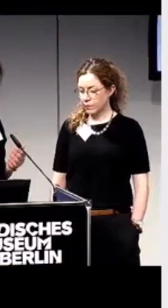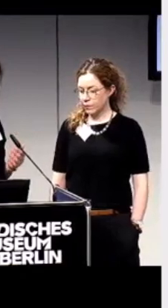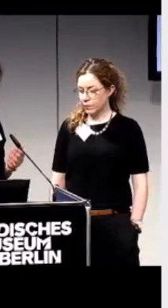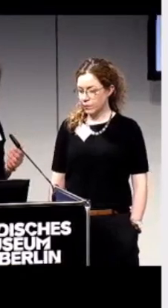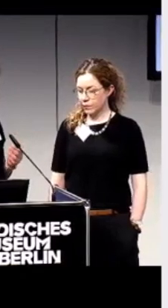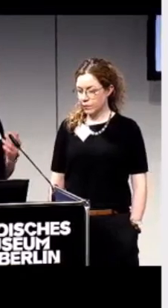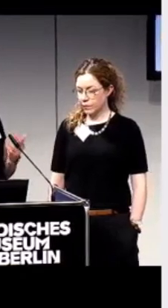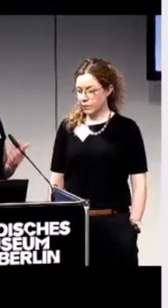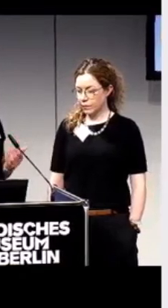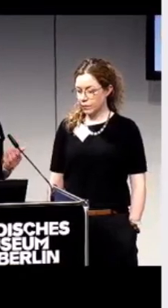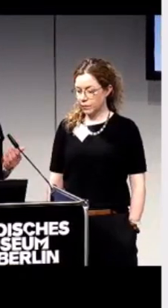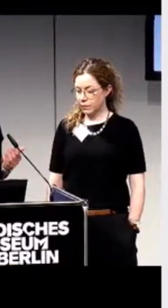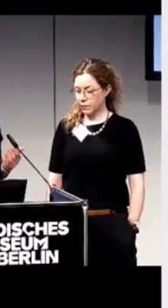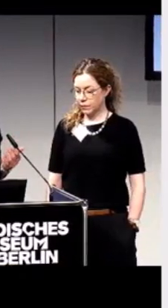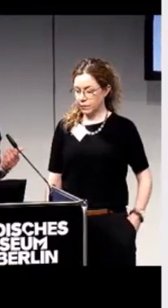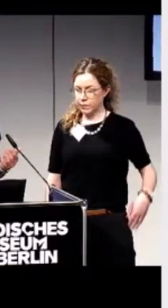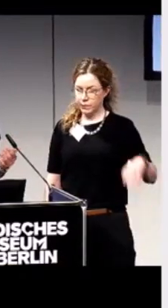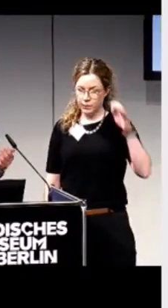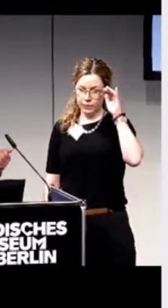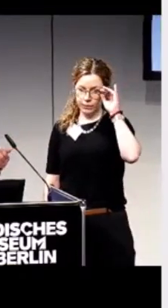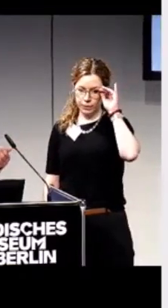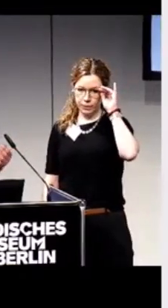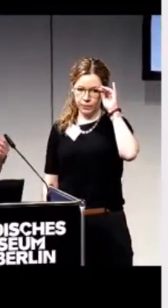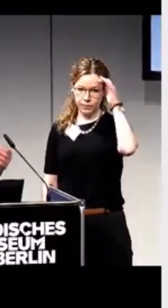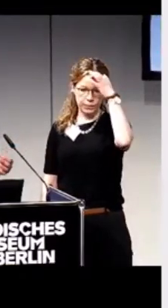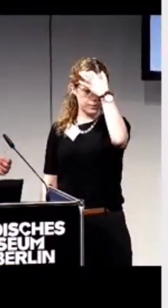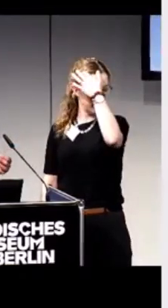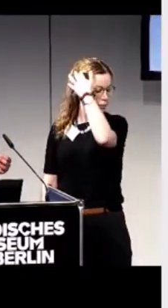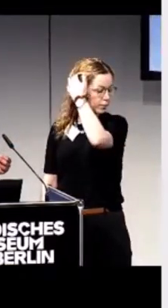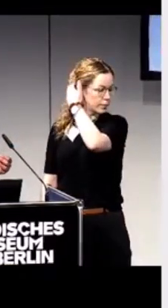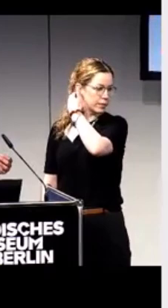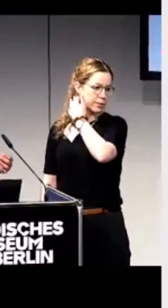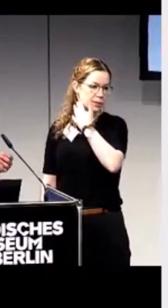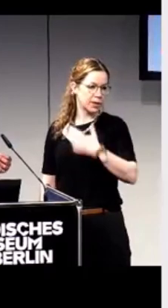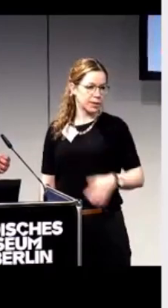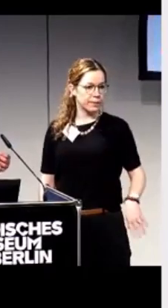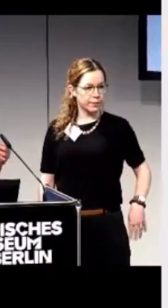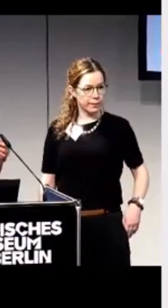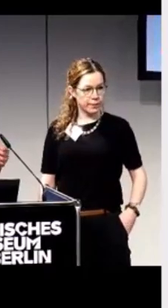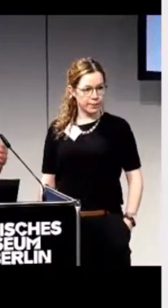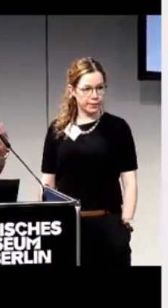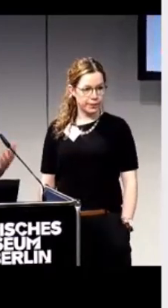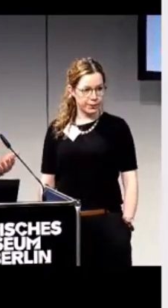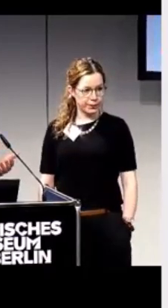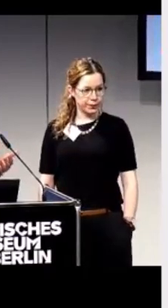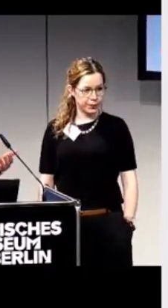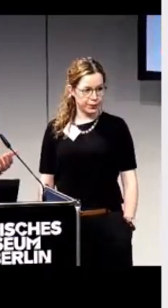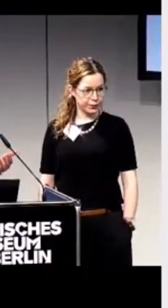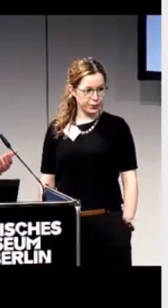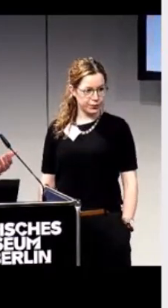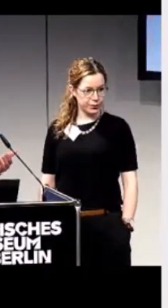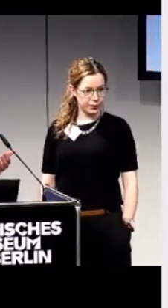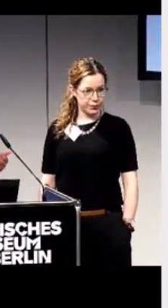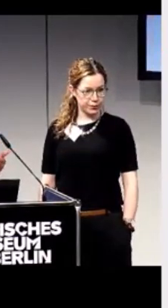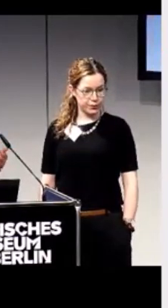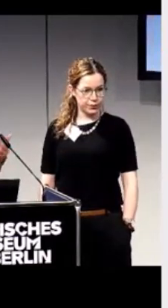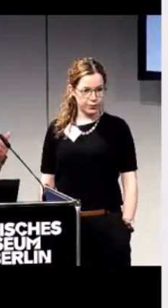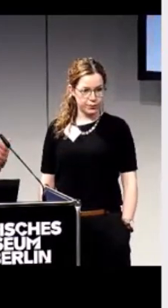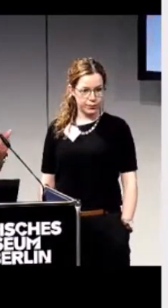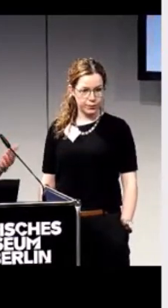Sprache, den richtigen Tonfall und auch die richtige Machart treffen, um die richtige Zielgruppe damit zu erreichen und mit den